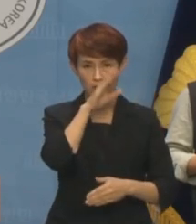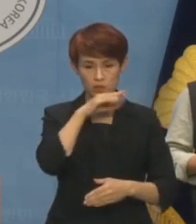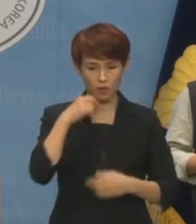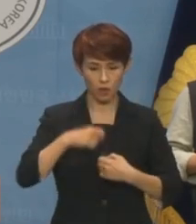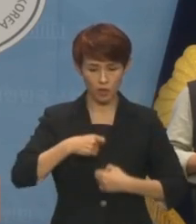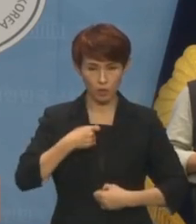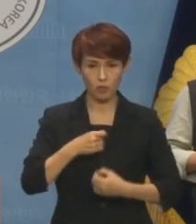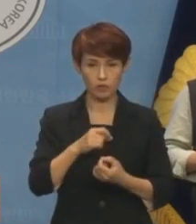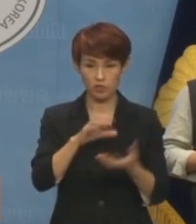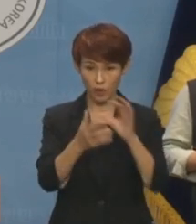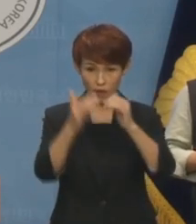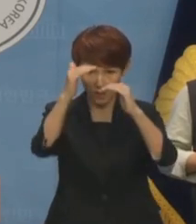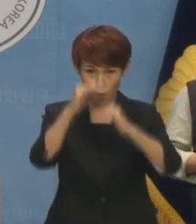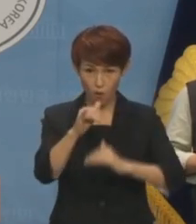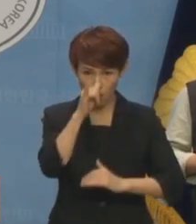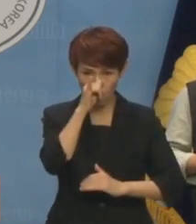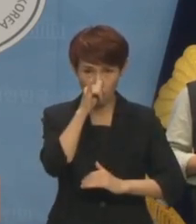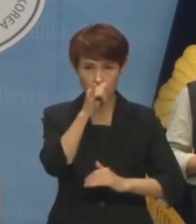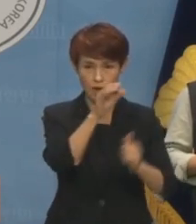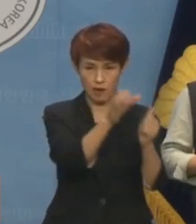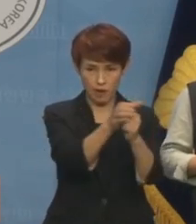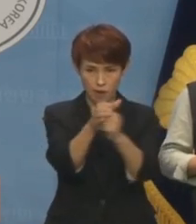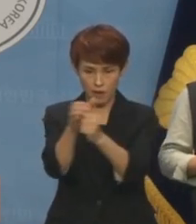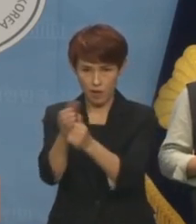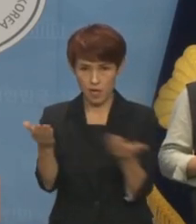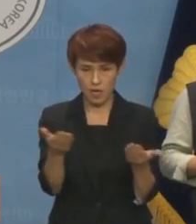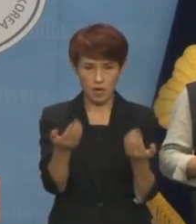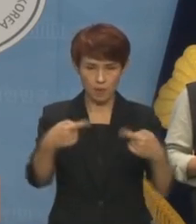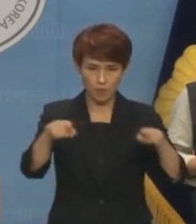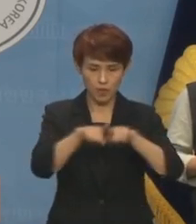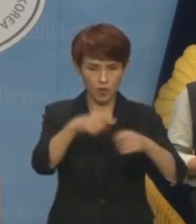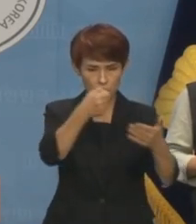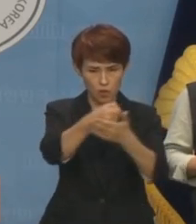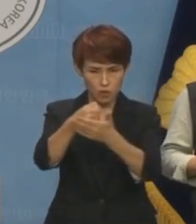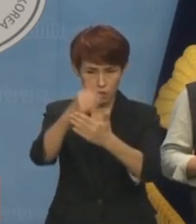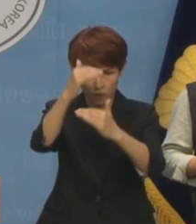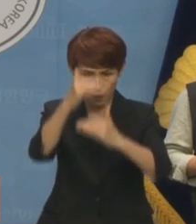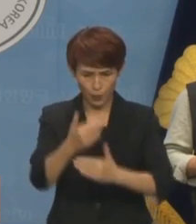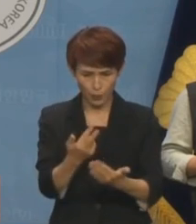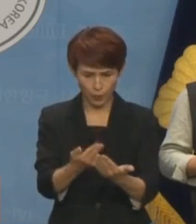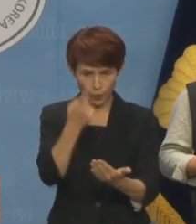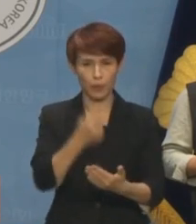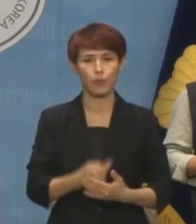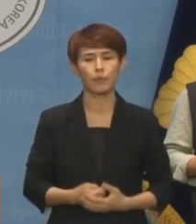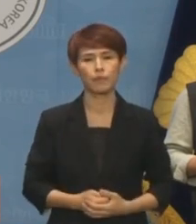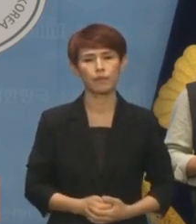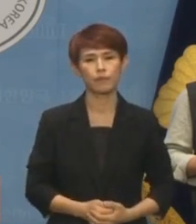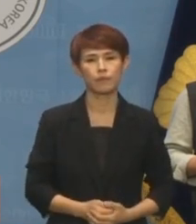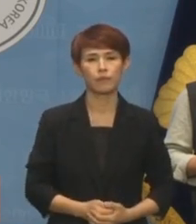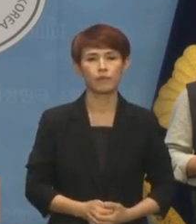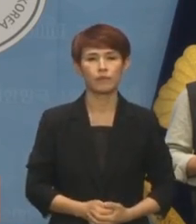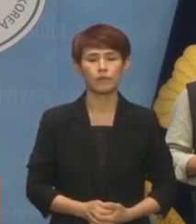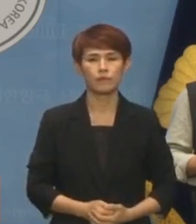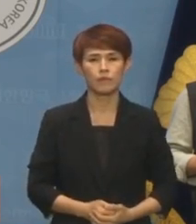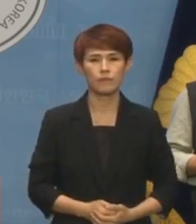강조하는 각 주체들의 참여, 공동 결정 등에 대한 내용 또한 전혀 없습니다.